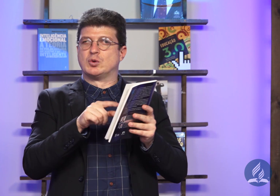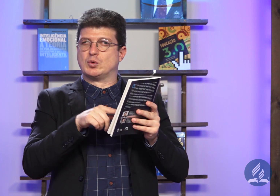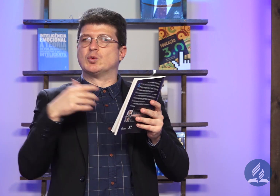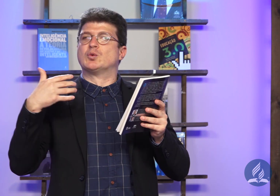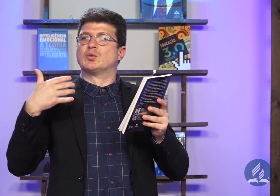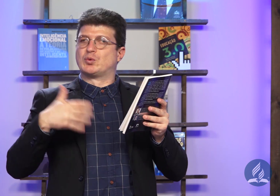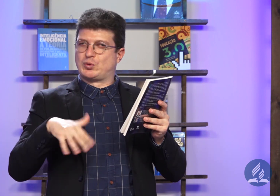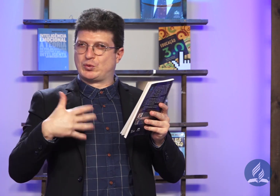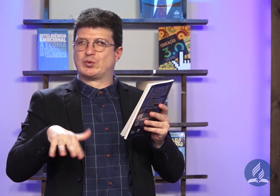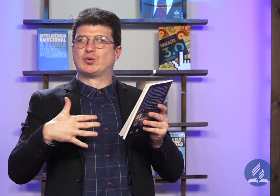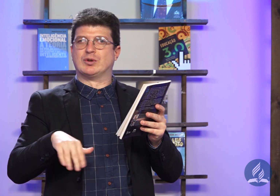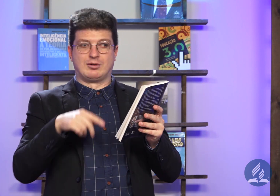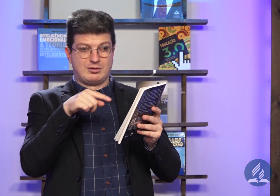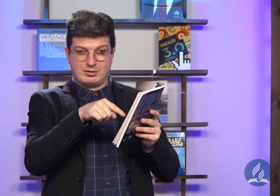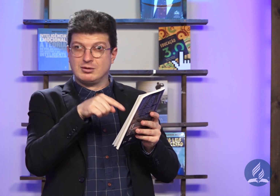E nossa, ele é muito bom.